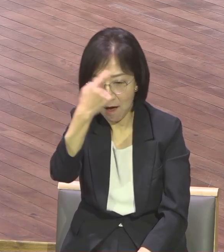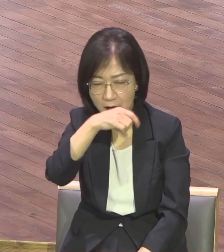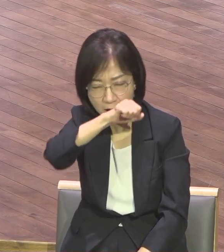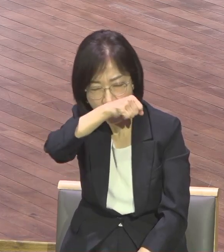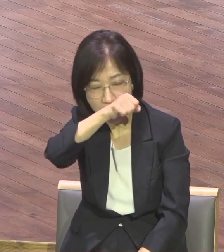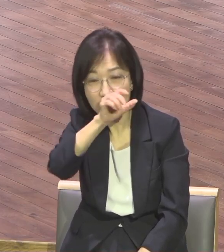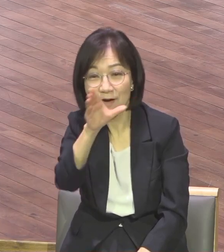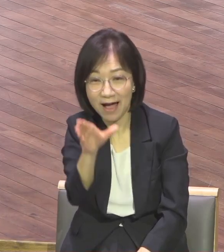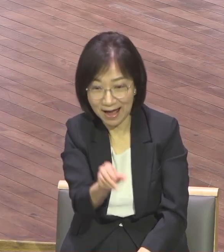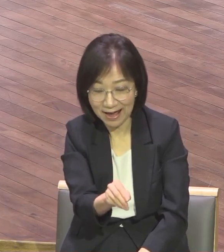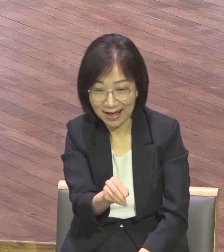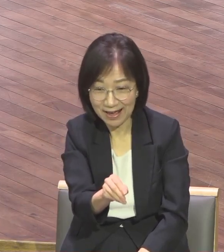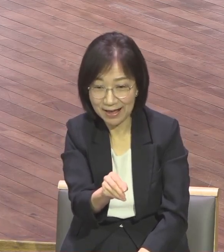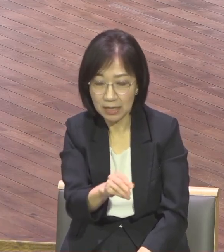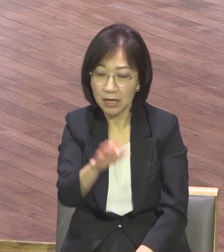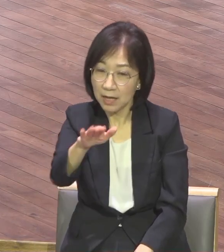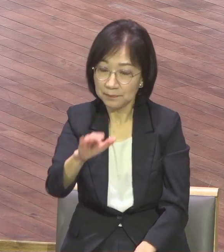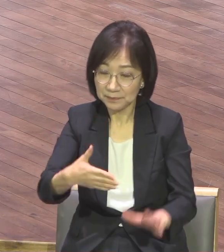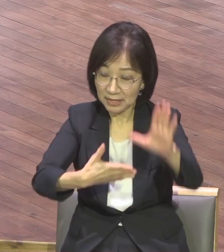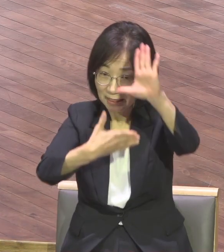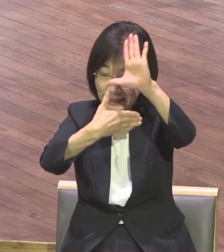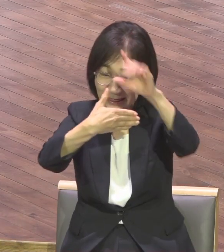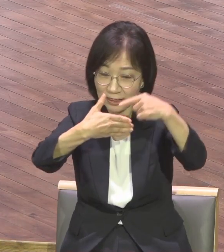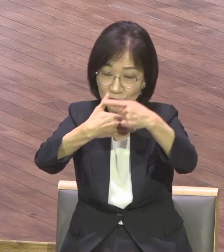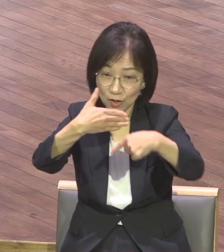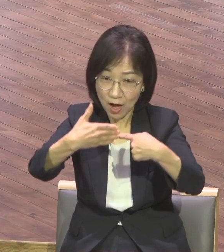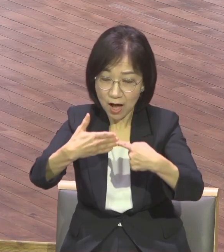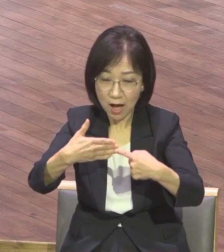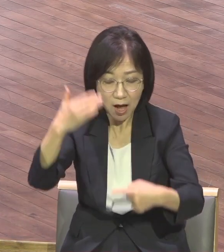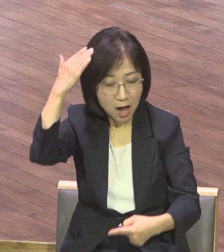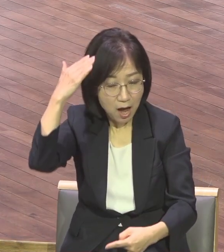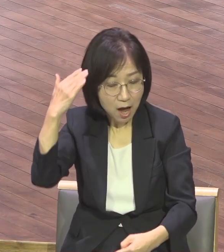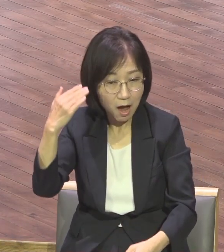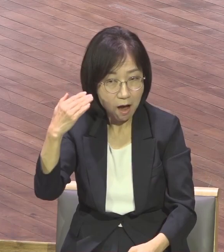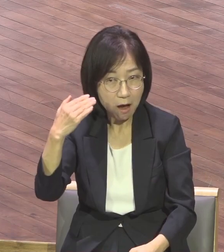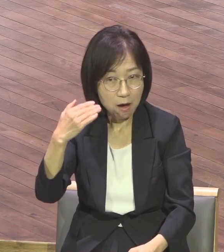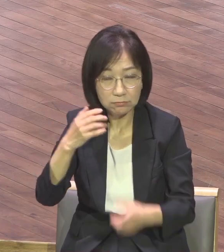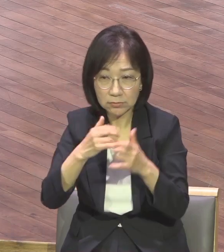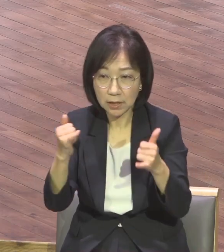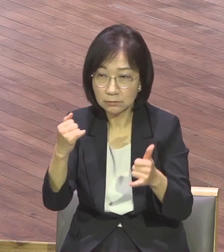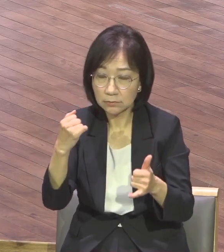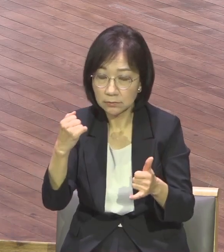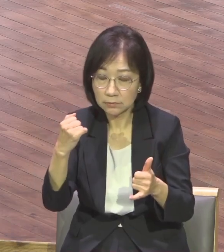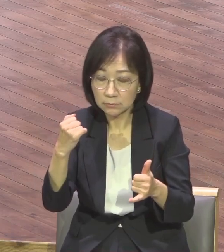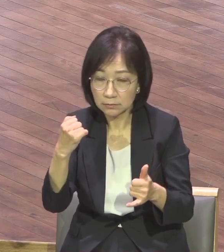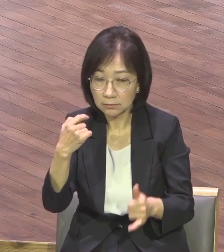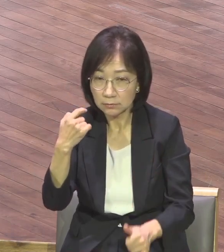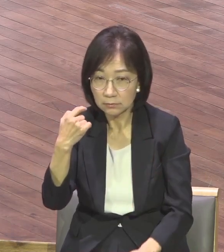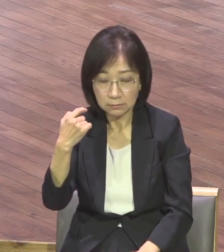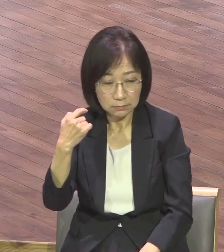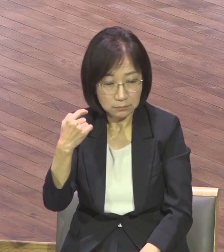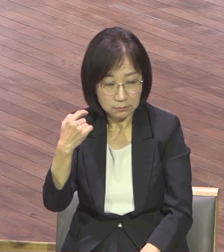아메리카 흑인이 있고 아프리카 흑인이 있어요. 아프리카 흑인,